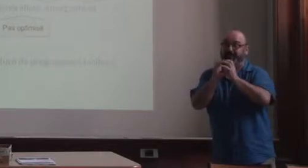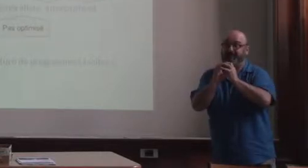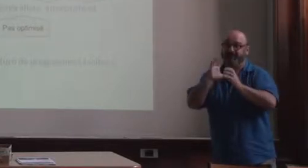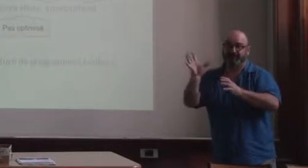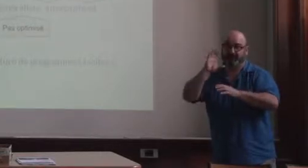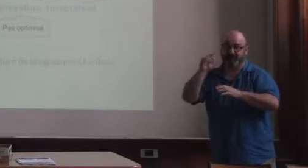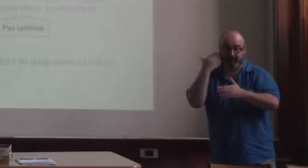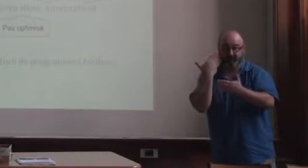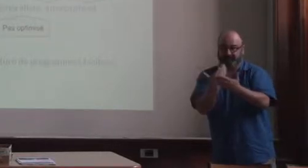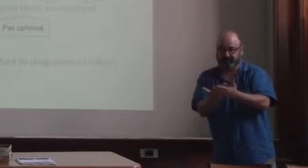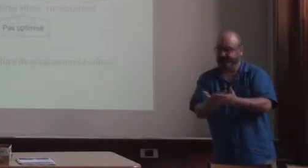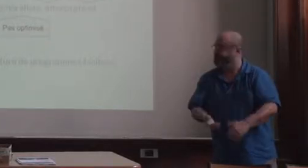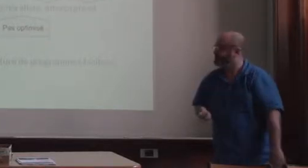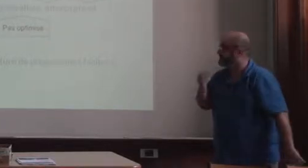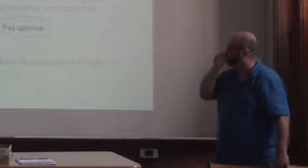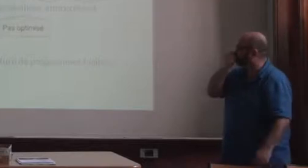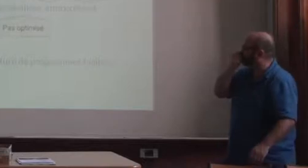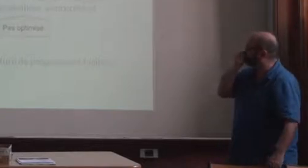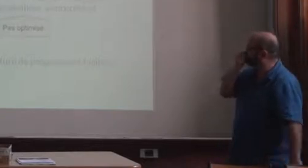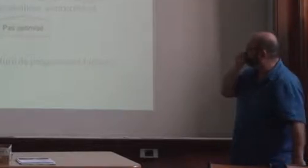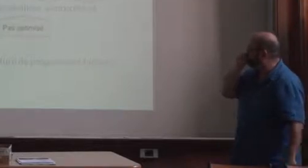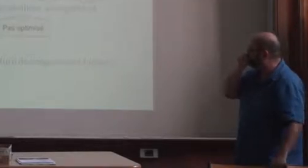générale des gens qui font les systèmes embarqués.